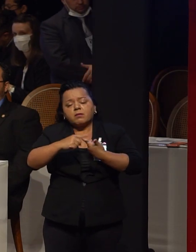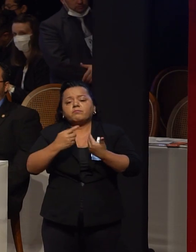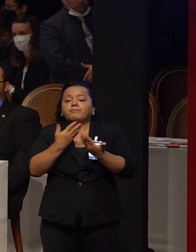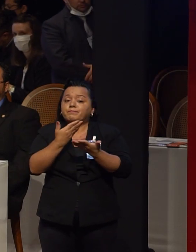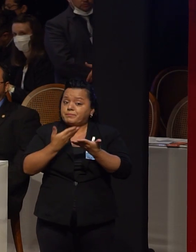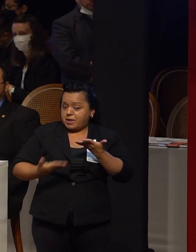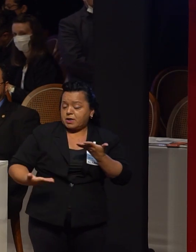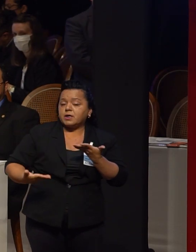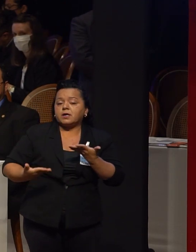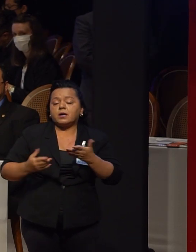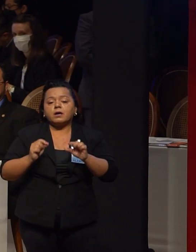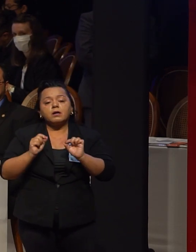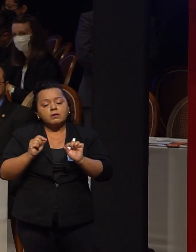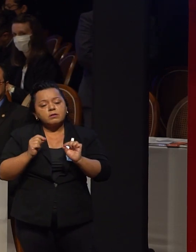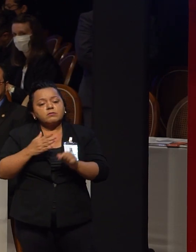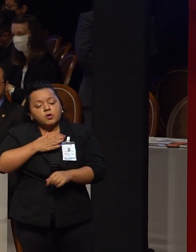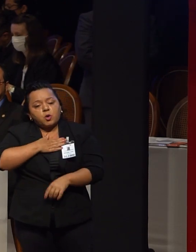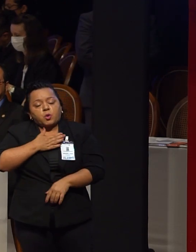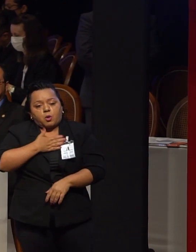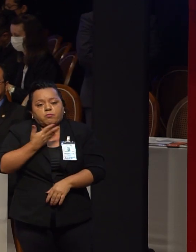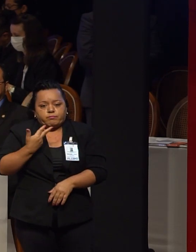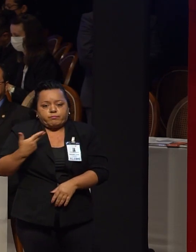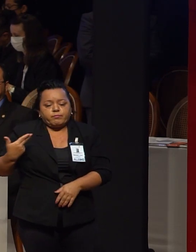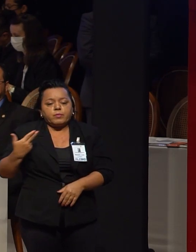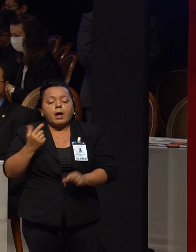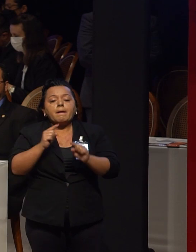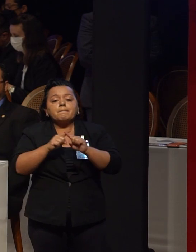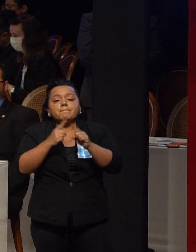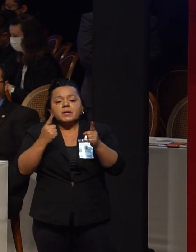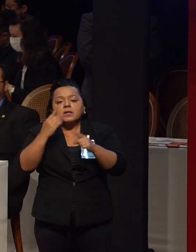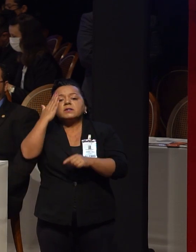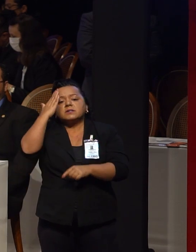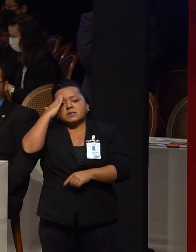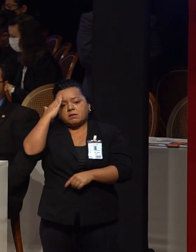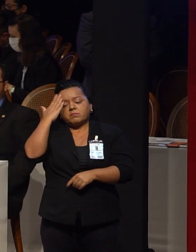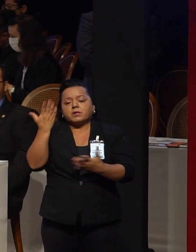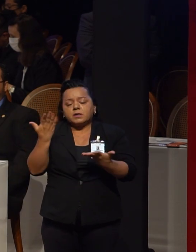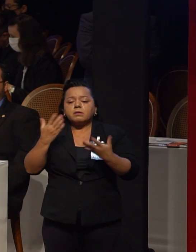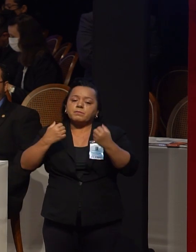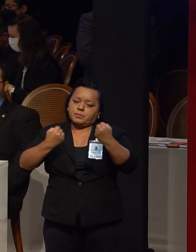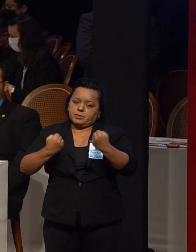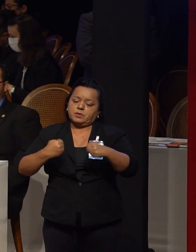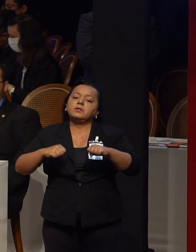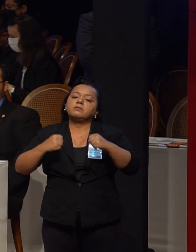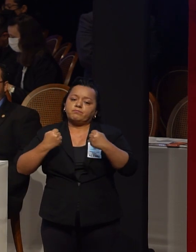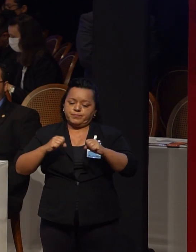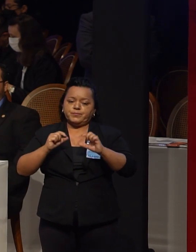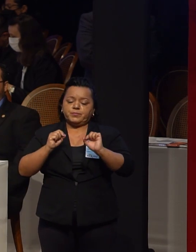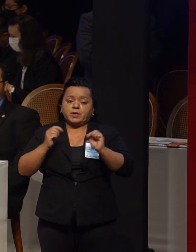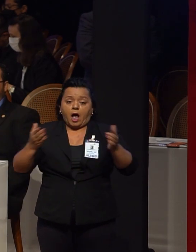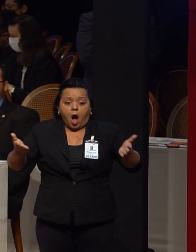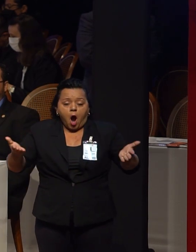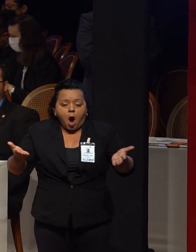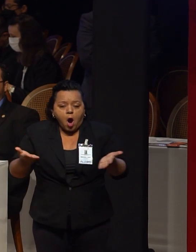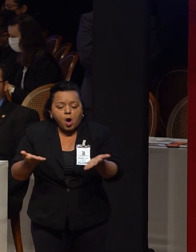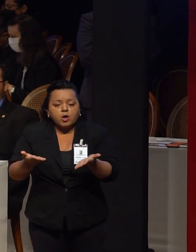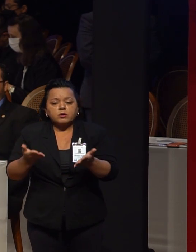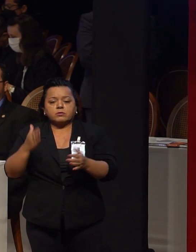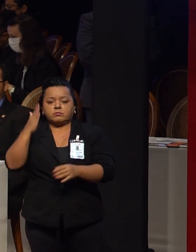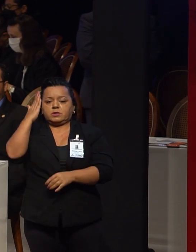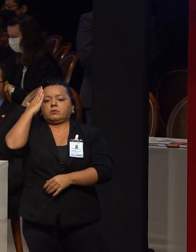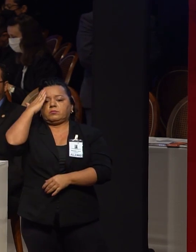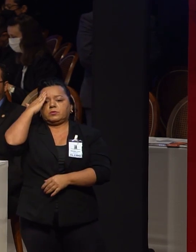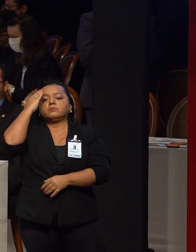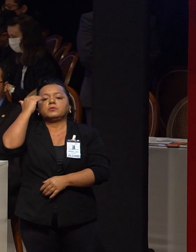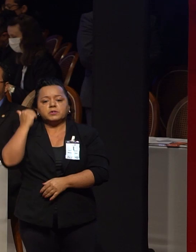Elias? Então, mas ao mesmo tempo, eu sei que é necessário. Então, hoje, o que eu sei é o